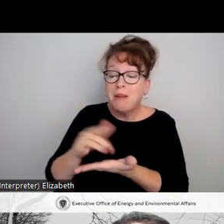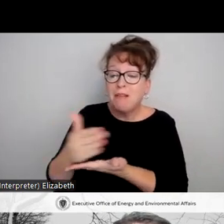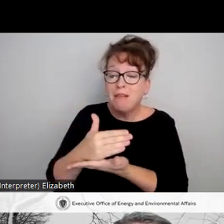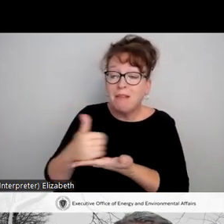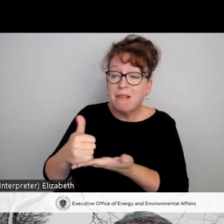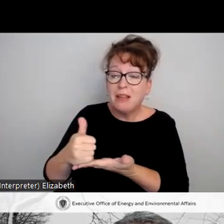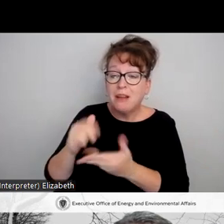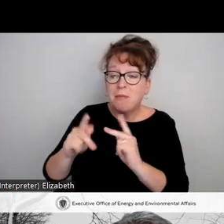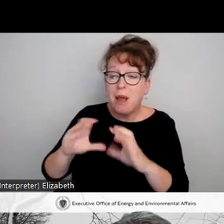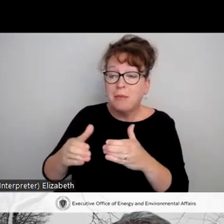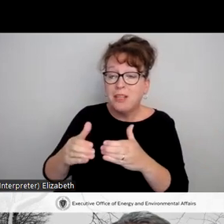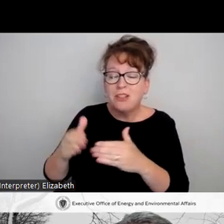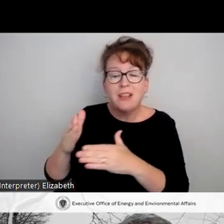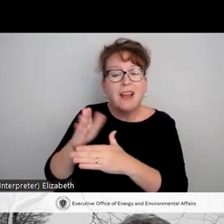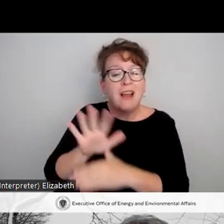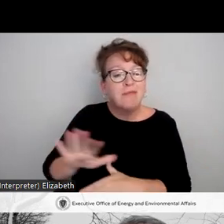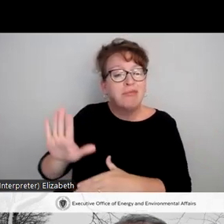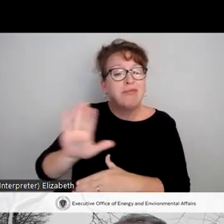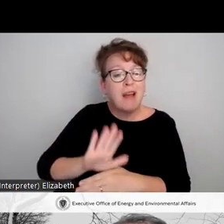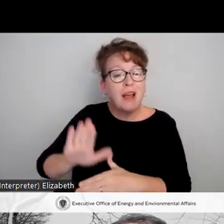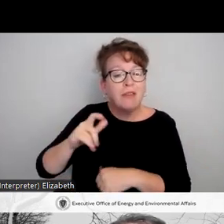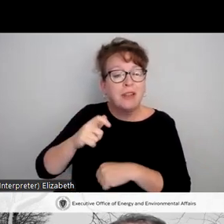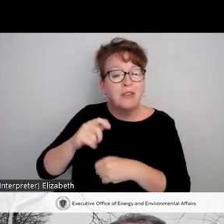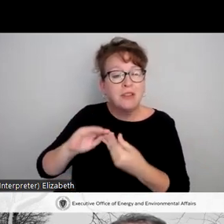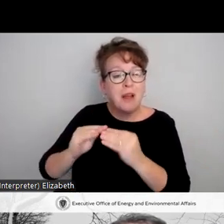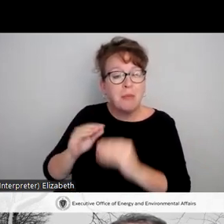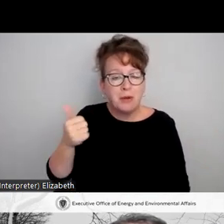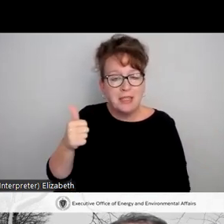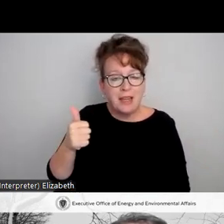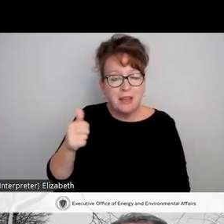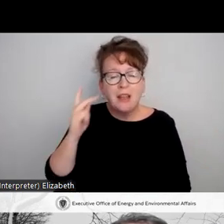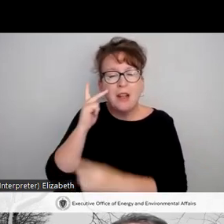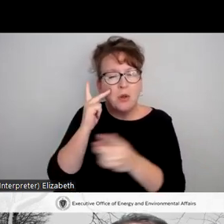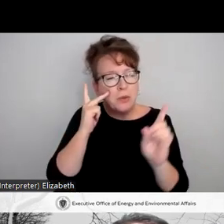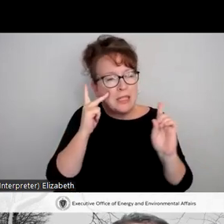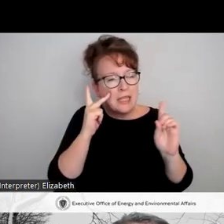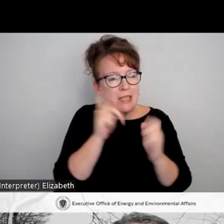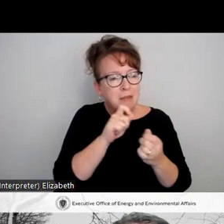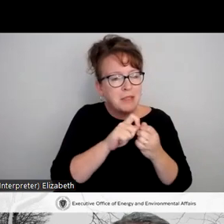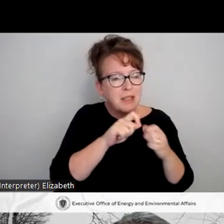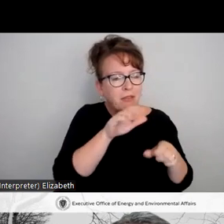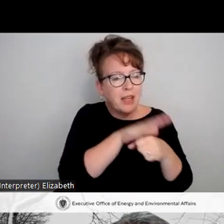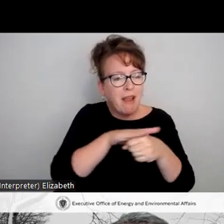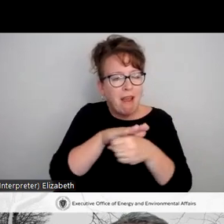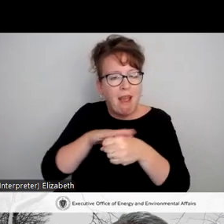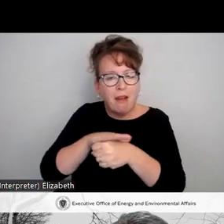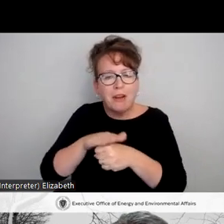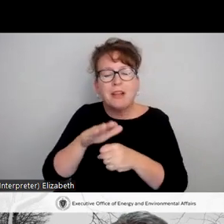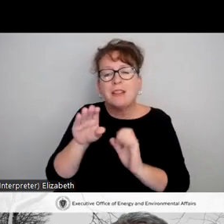la un momento que tengo que tomar agua Disculpa que voy a interrumpir la interpretación